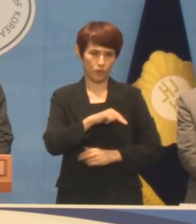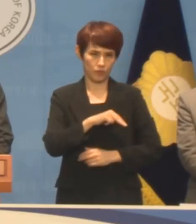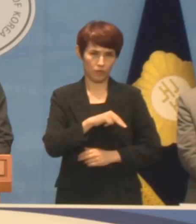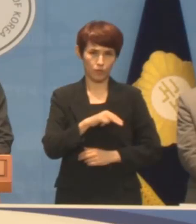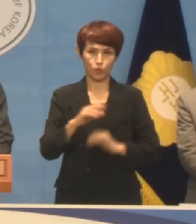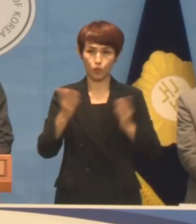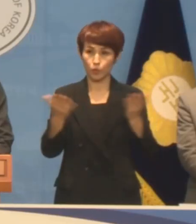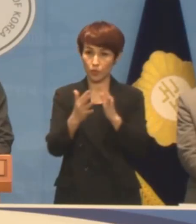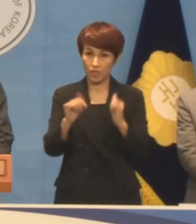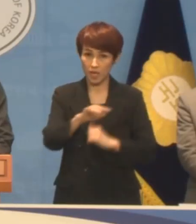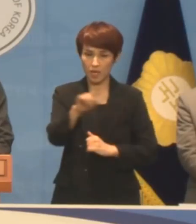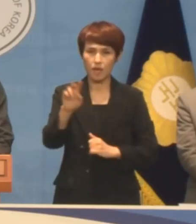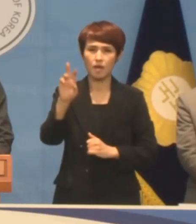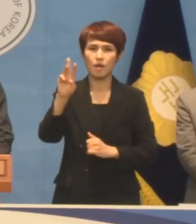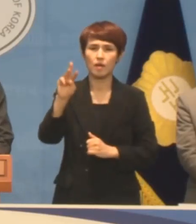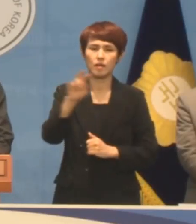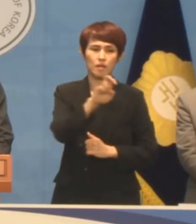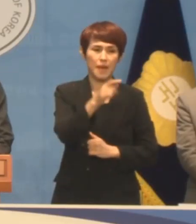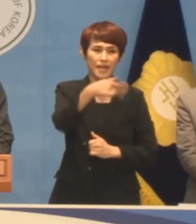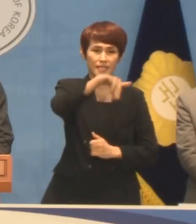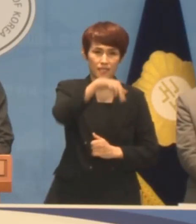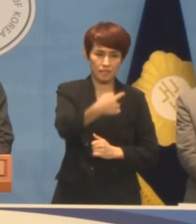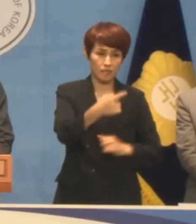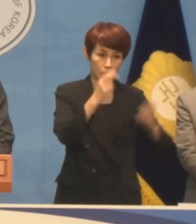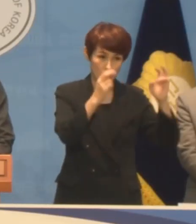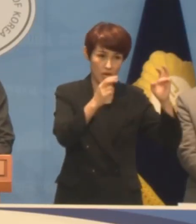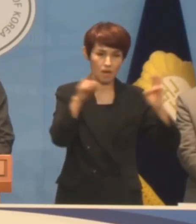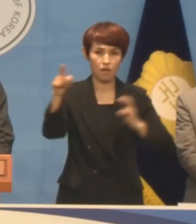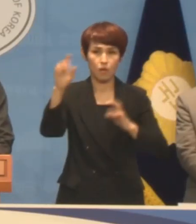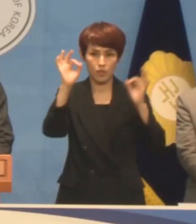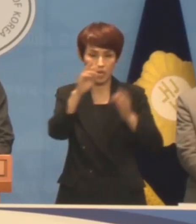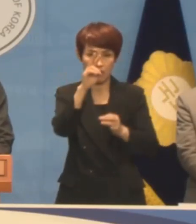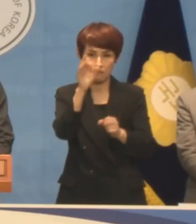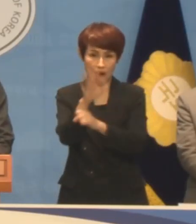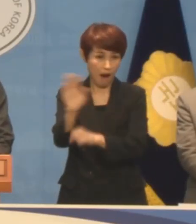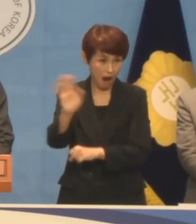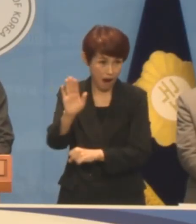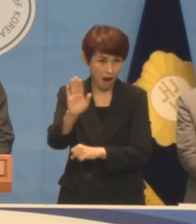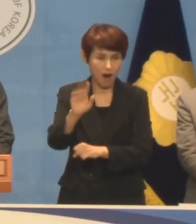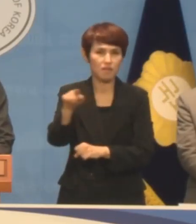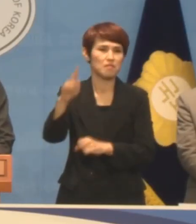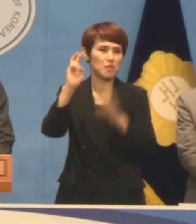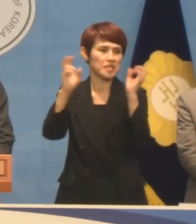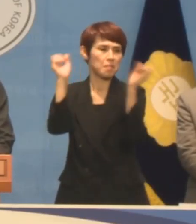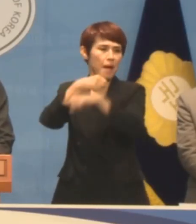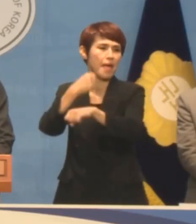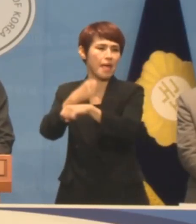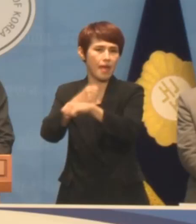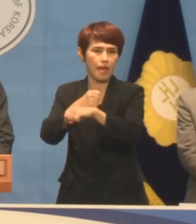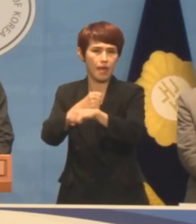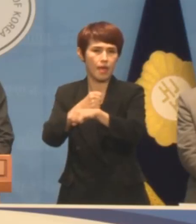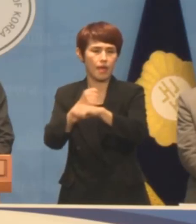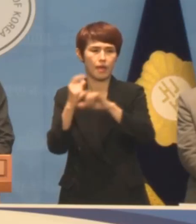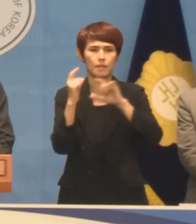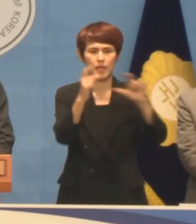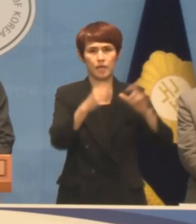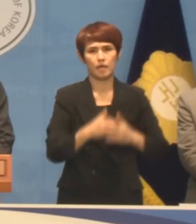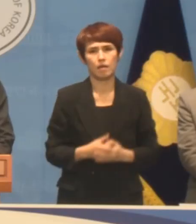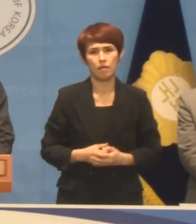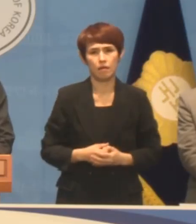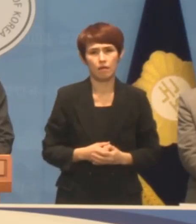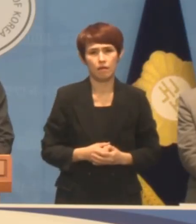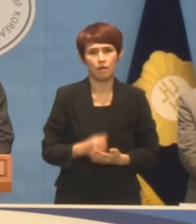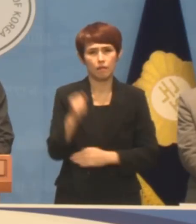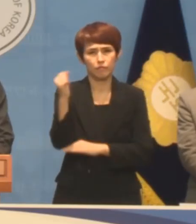노동자들에게 메리츠 화재가 회사의 계약을 인수하지 않으면 이 회사를 파산시키겠다고 으름장을 놓고 있습니다. 저에게는